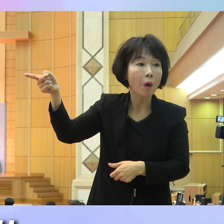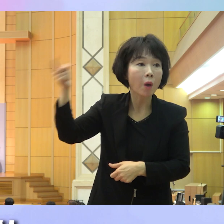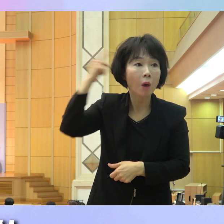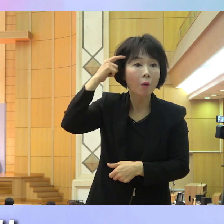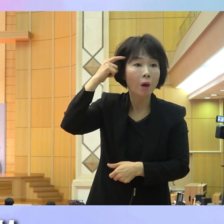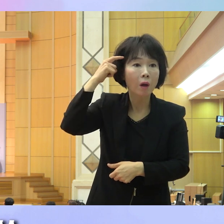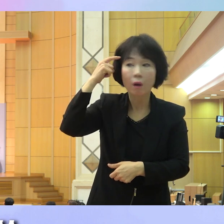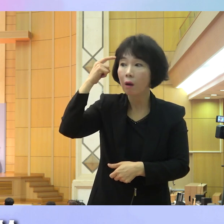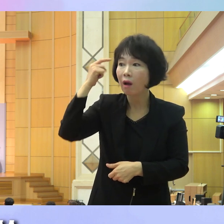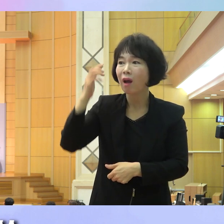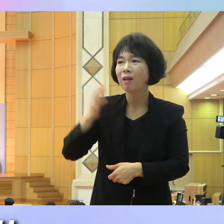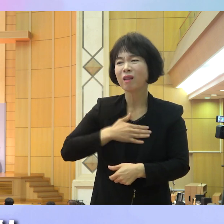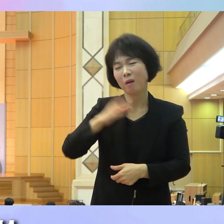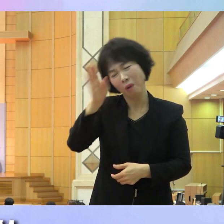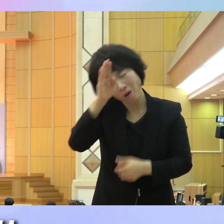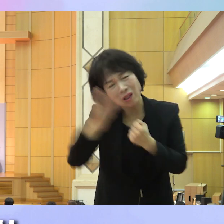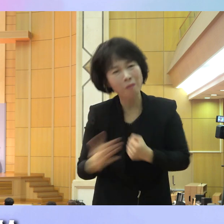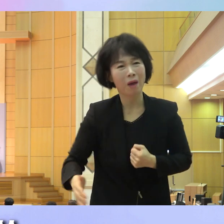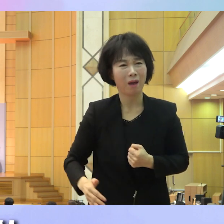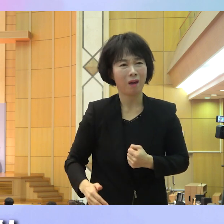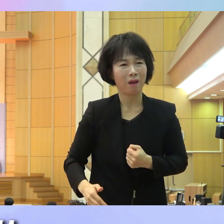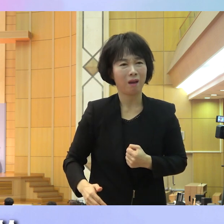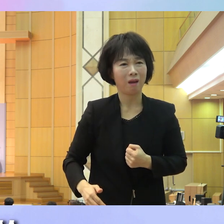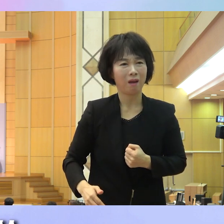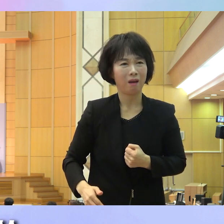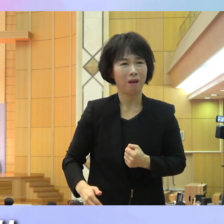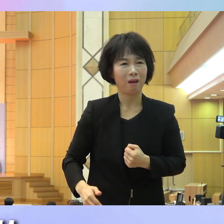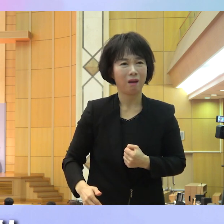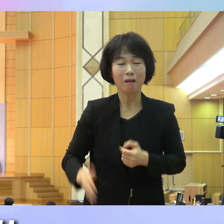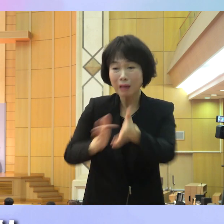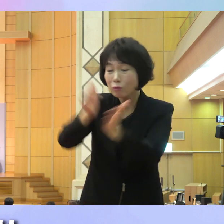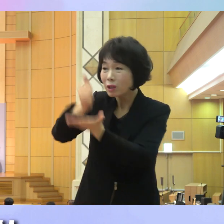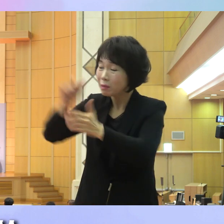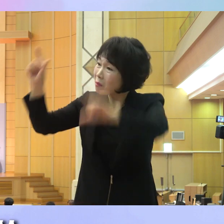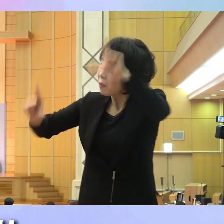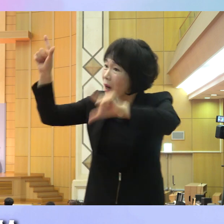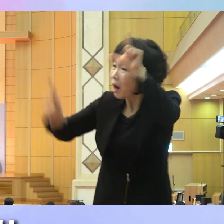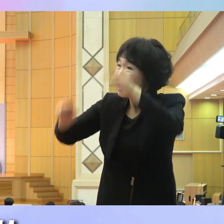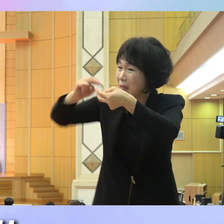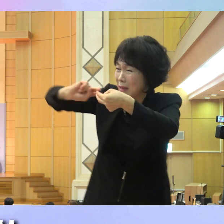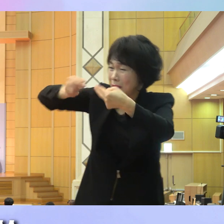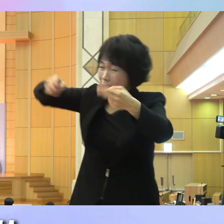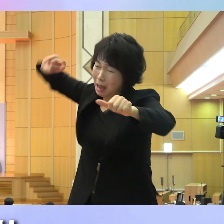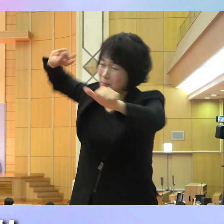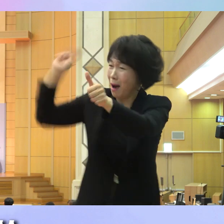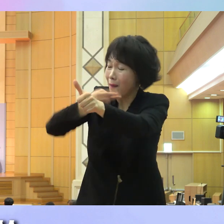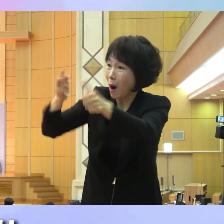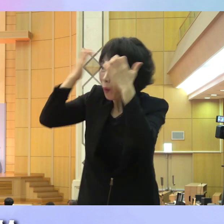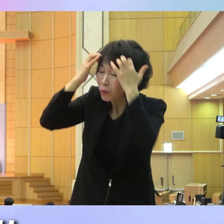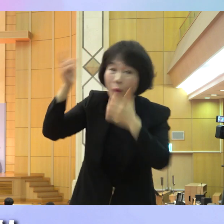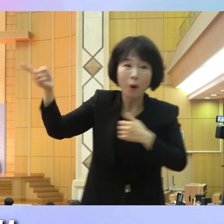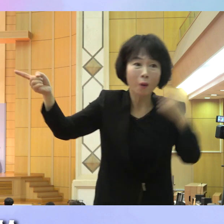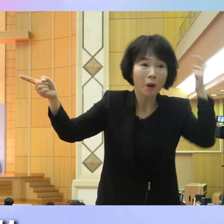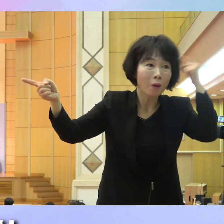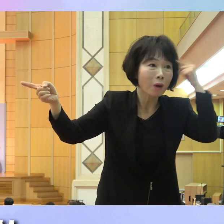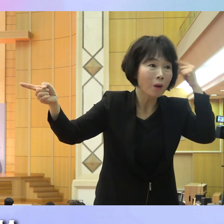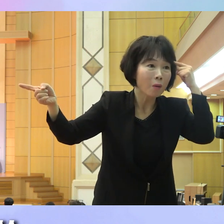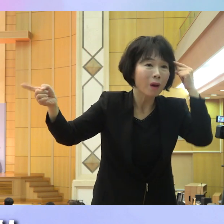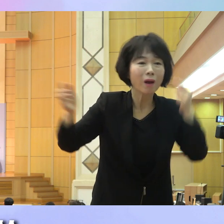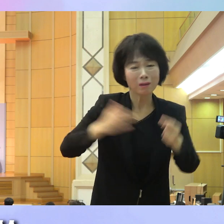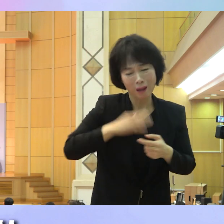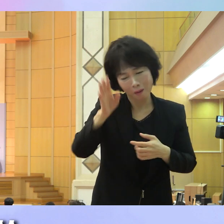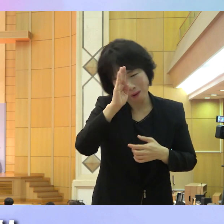짊어지셨지? 내 병을 없이 하기 위해서. 예수님이 왜 헐벗으셨지? 우리의 가난을 없이 하기 위해서.